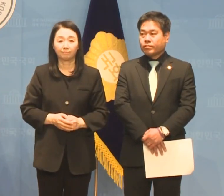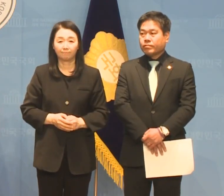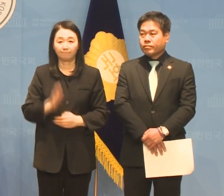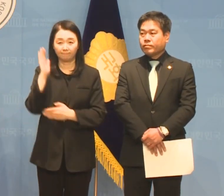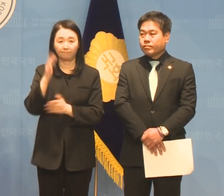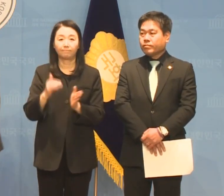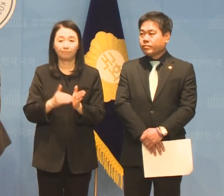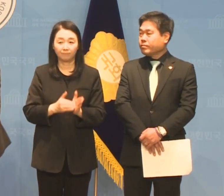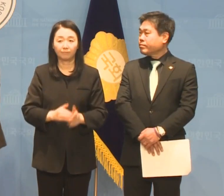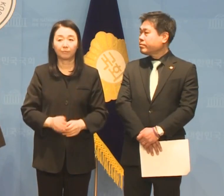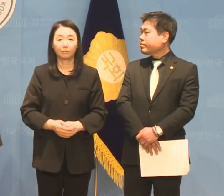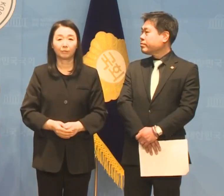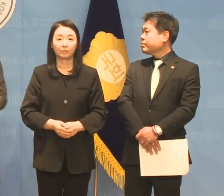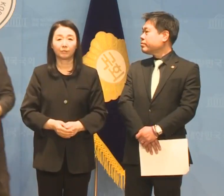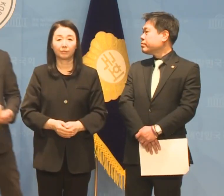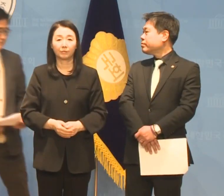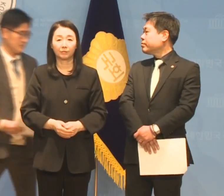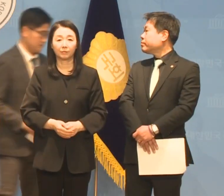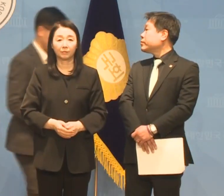이상입니다.